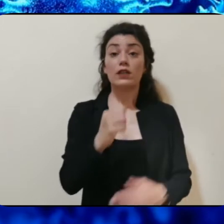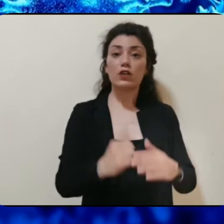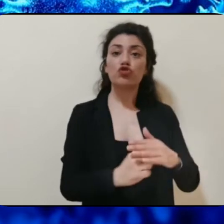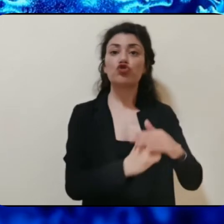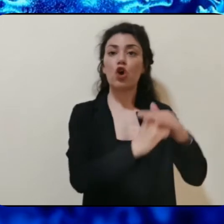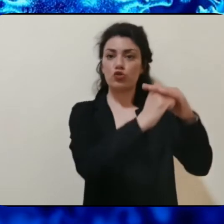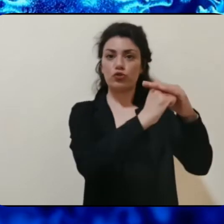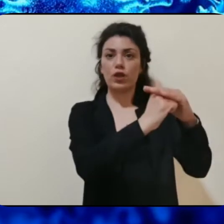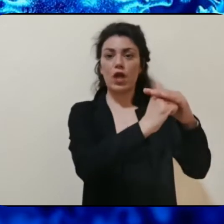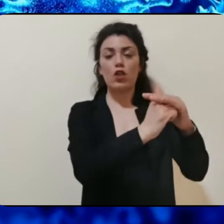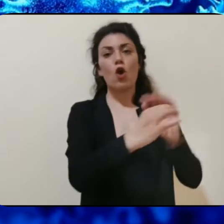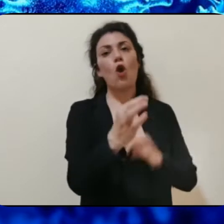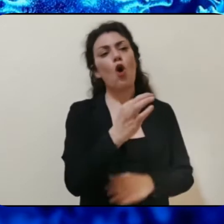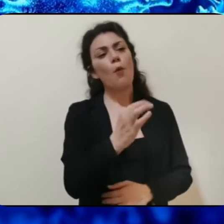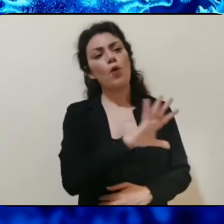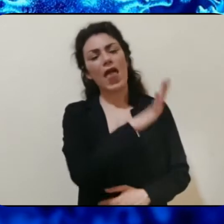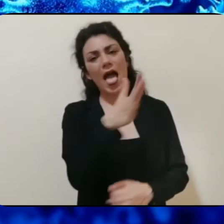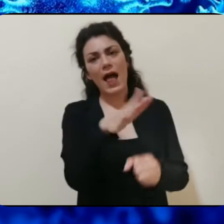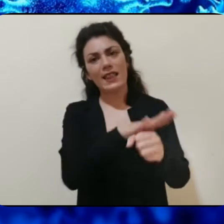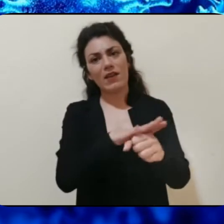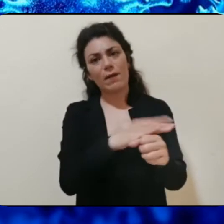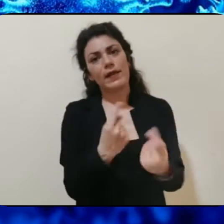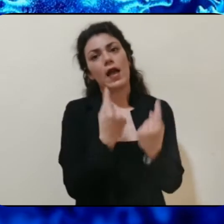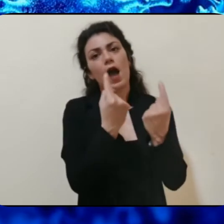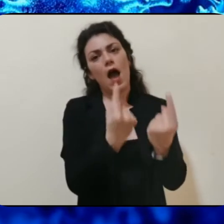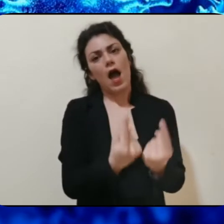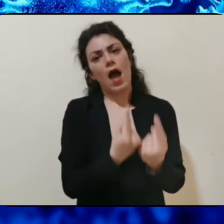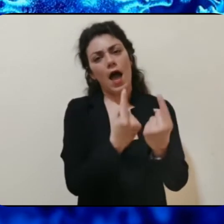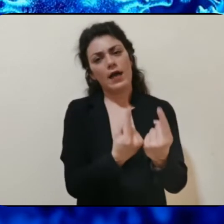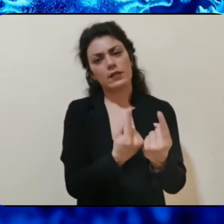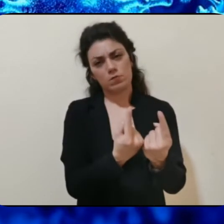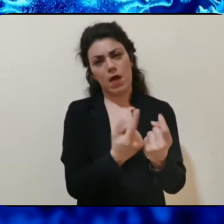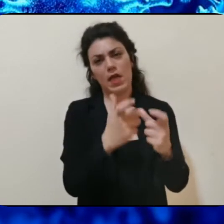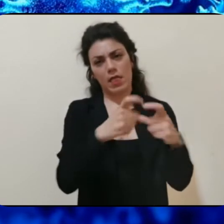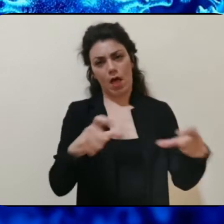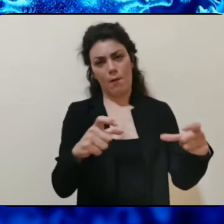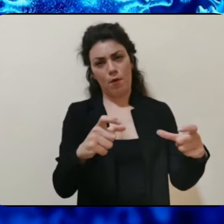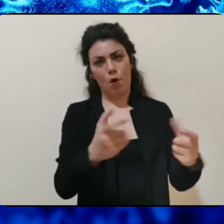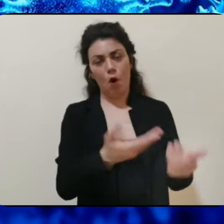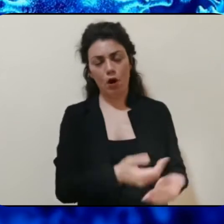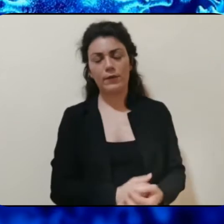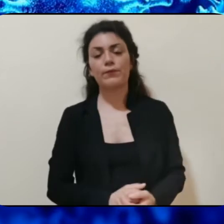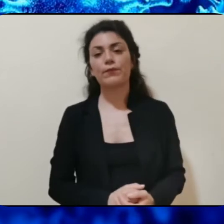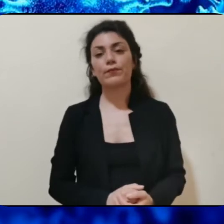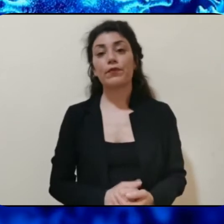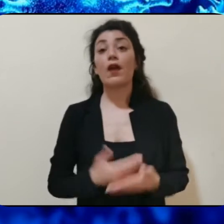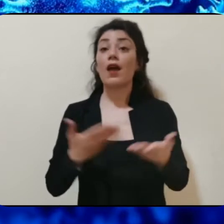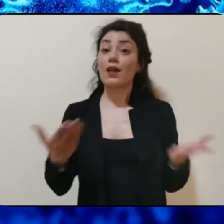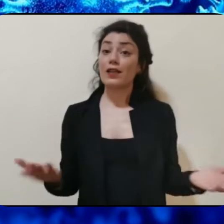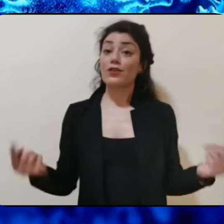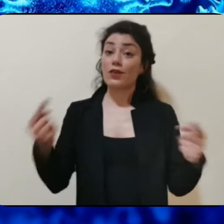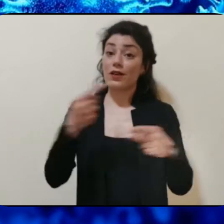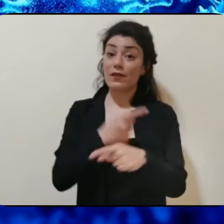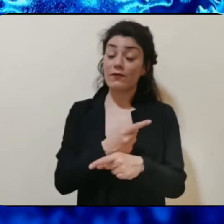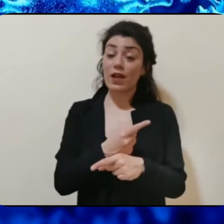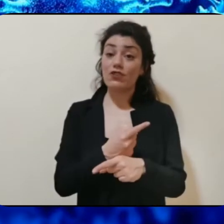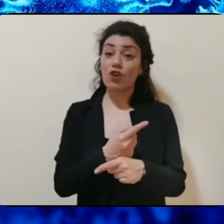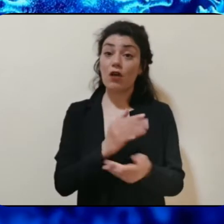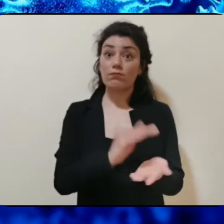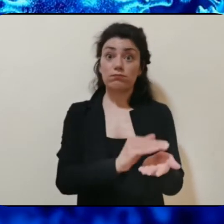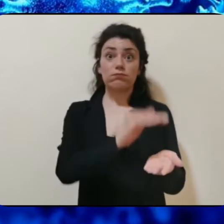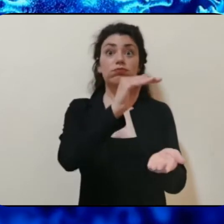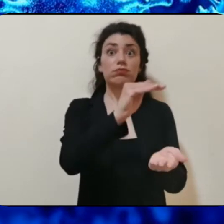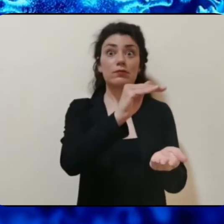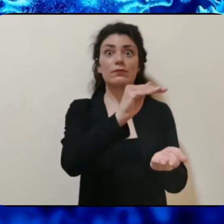di sostegno al reddito o comunque erano sono in attesa ancora di ricevere i cosiddetti ammortizzatori sociali. Ora si procederà,